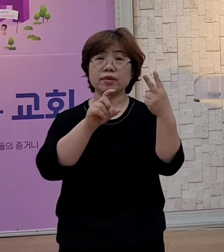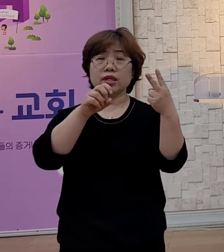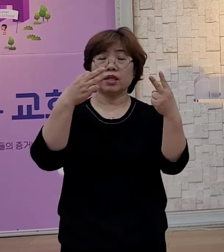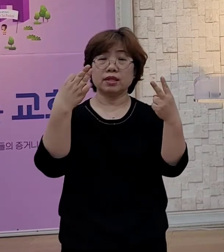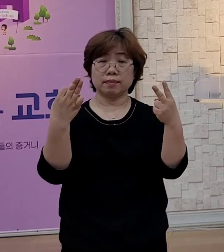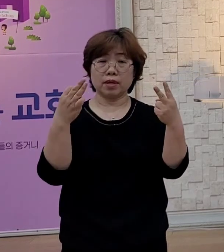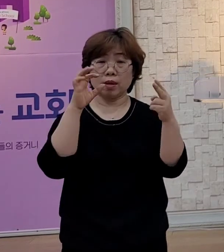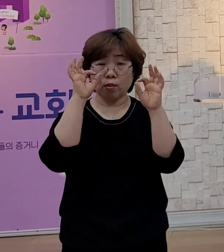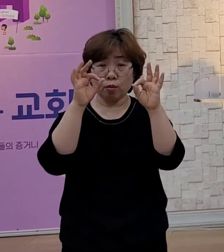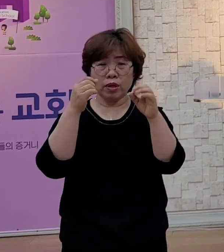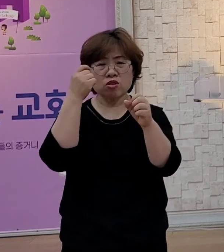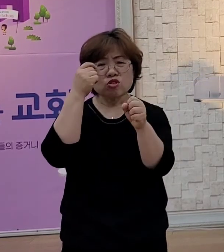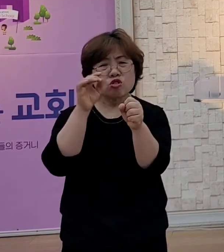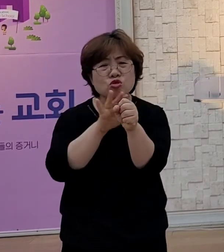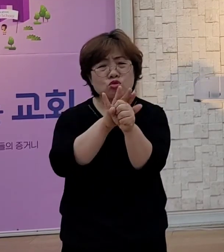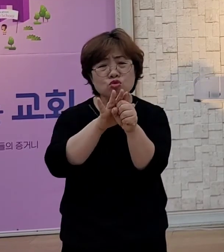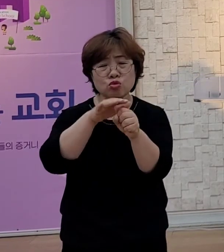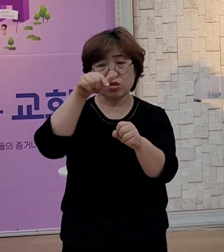자, 긍휼.